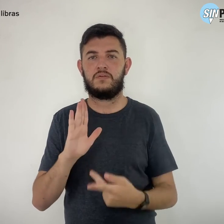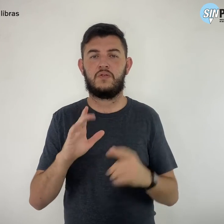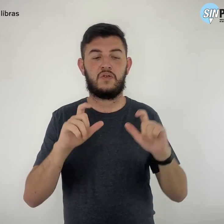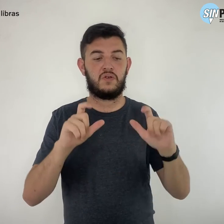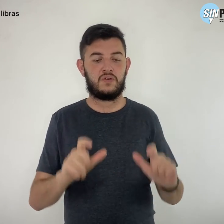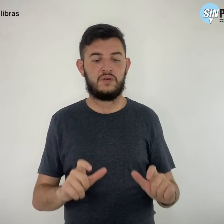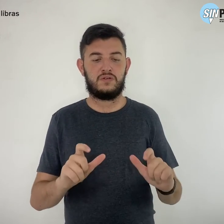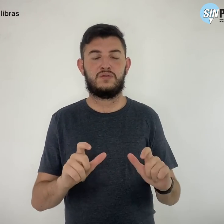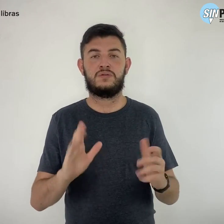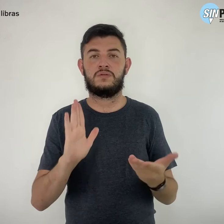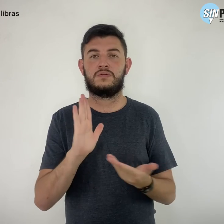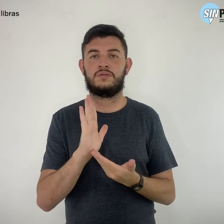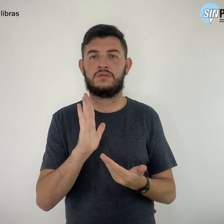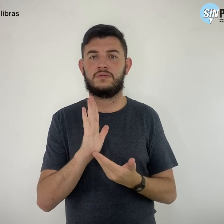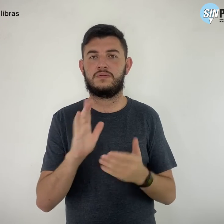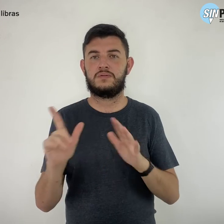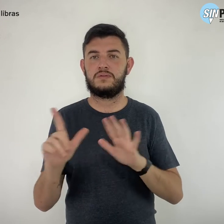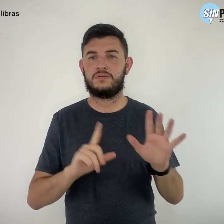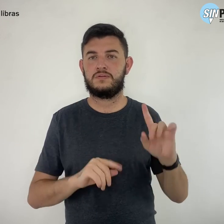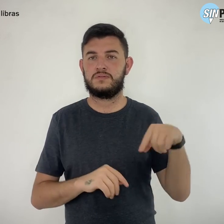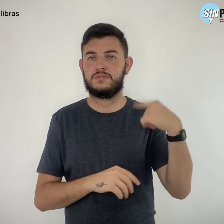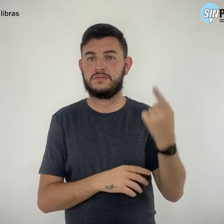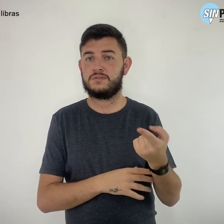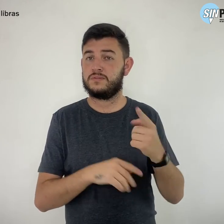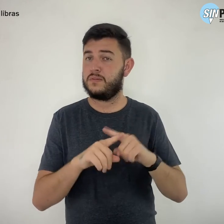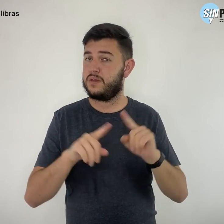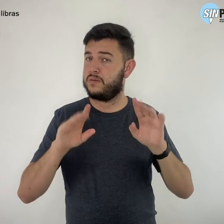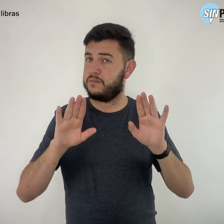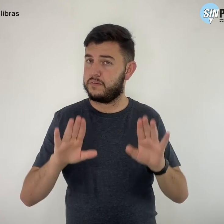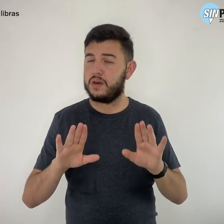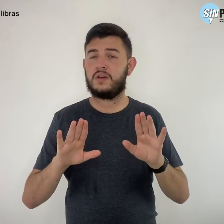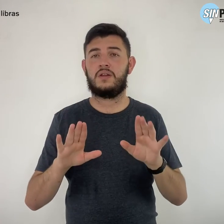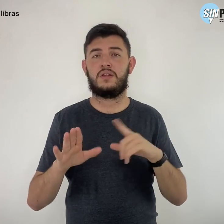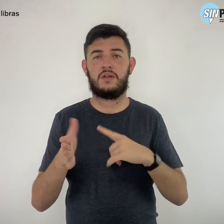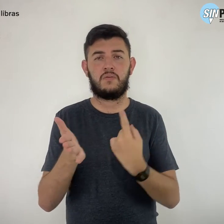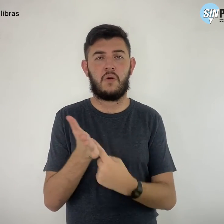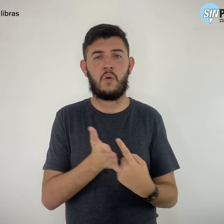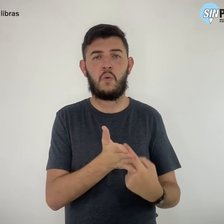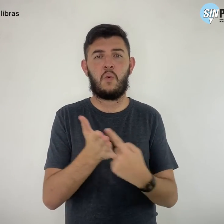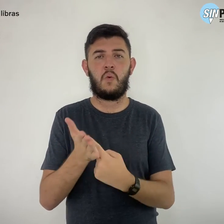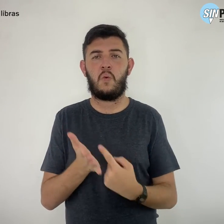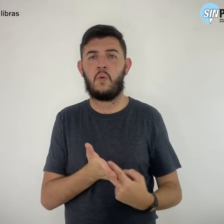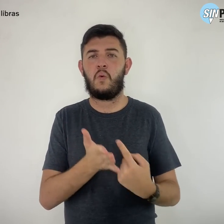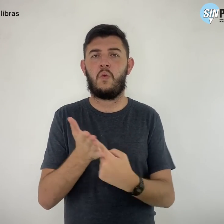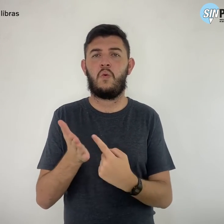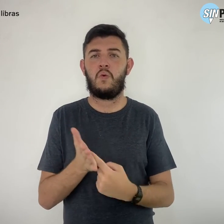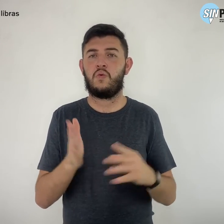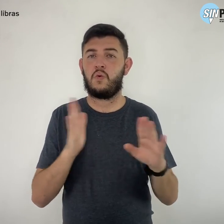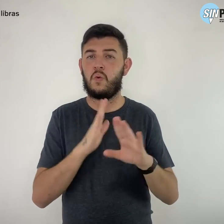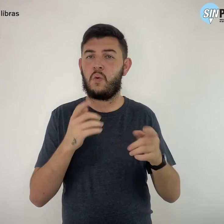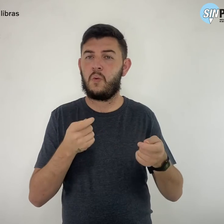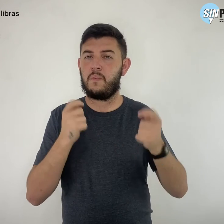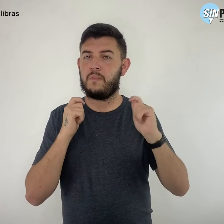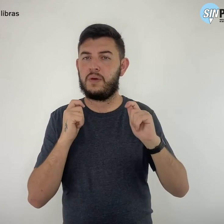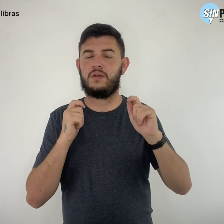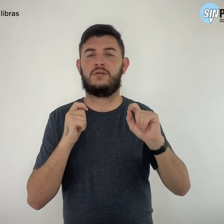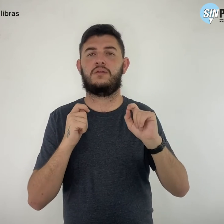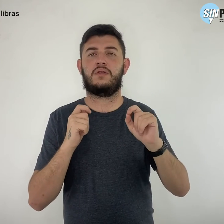na Câmara na próxima semana, mas acordos golpistas anteciparam a votação para